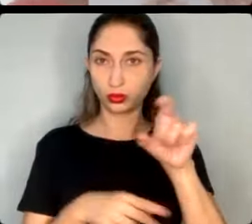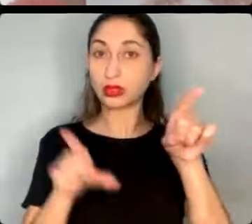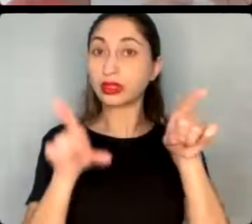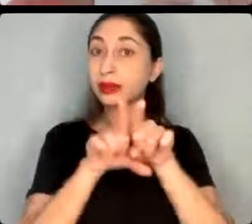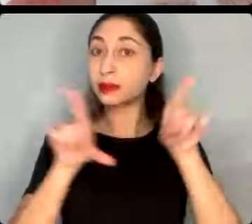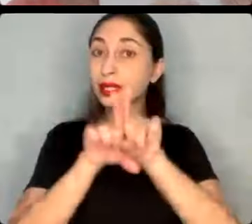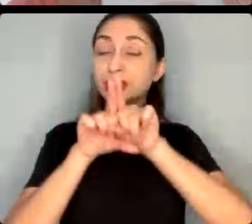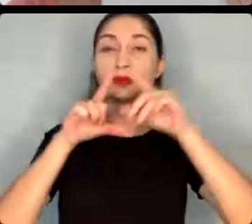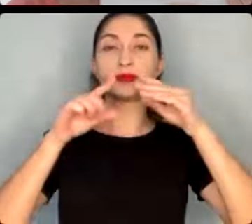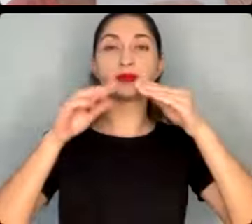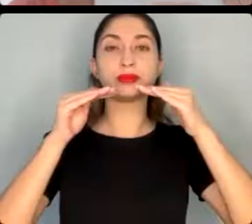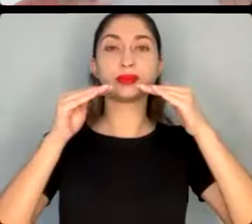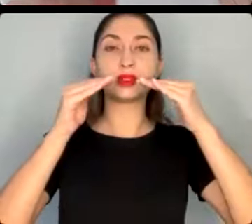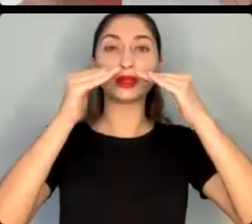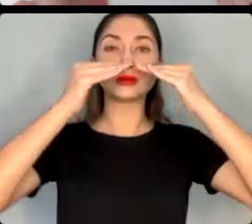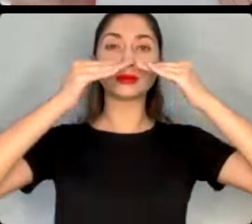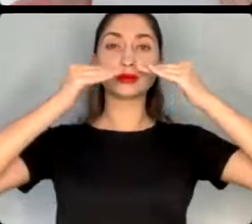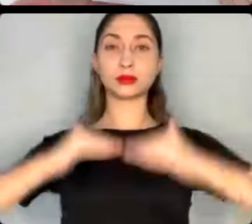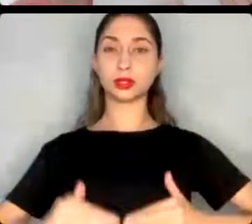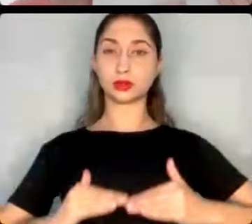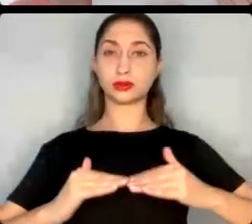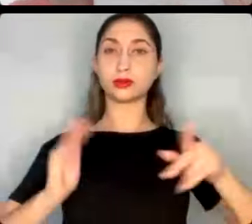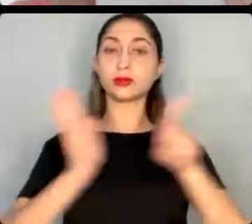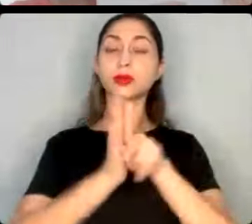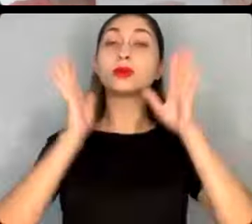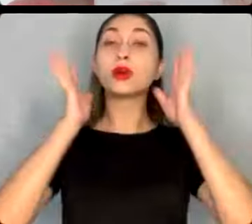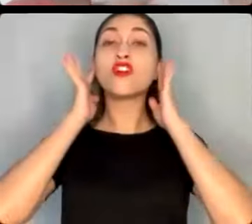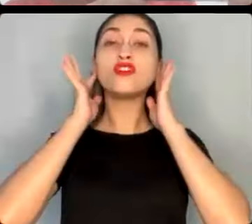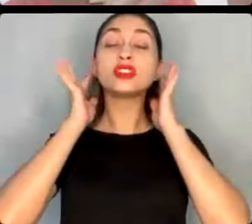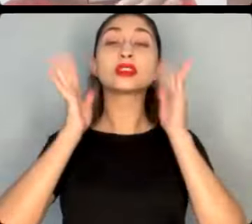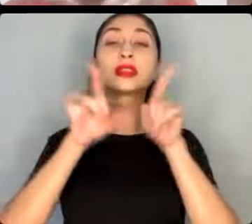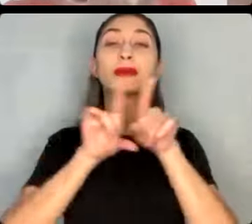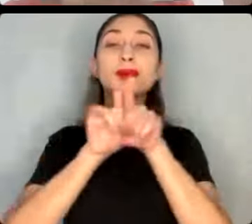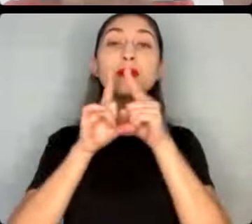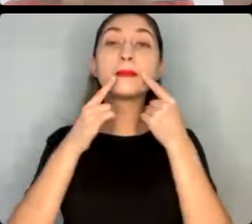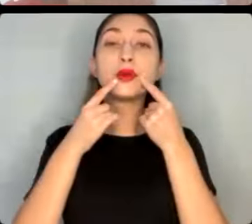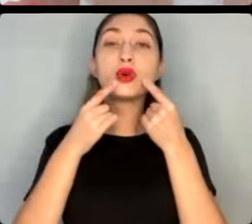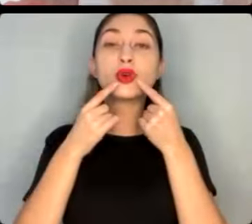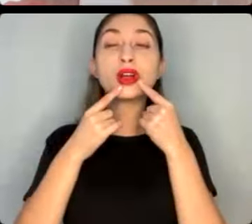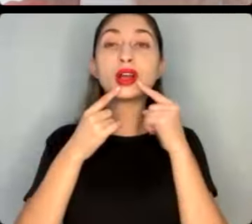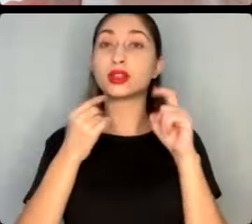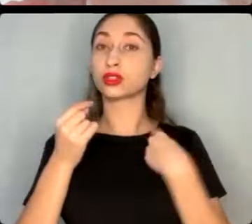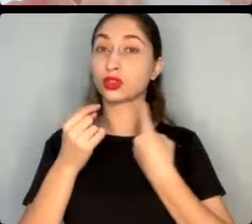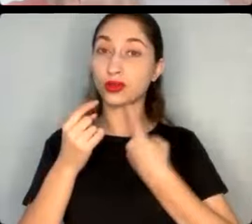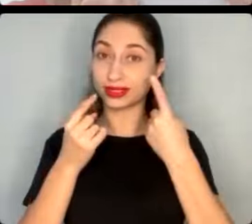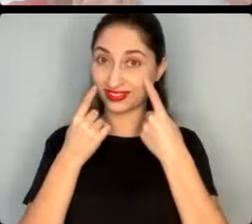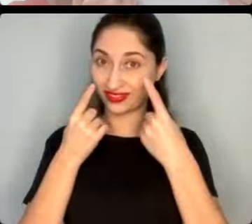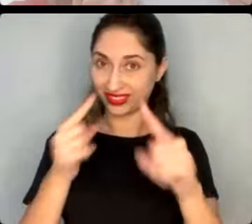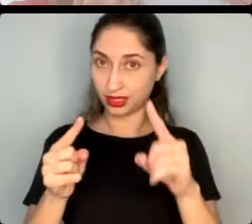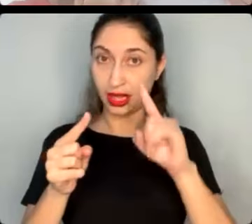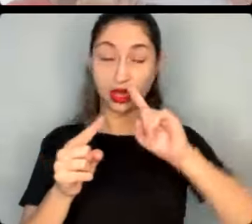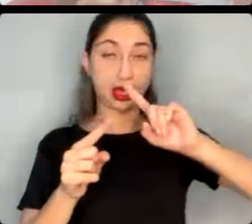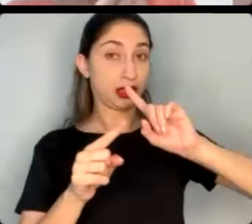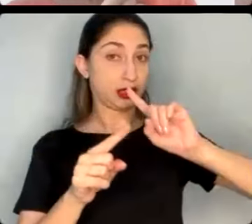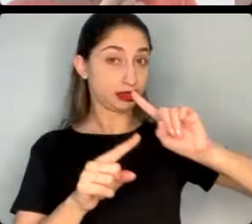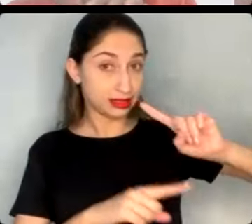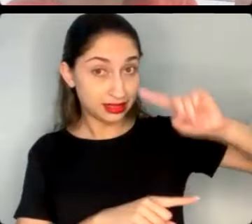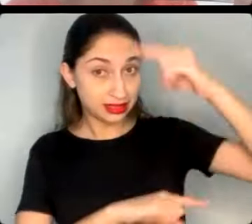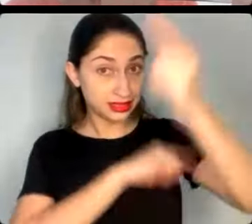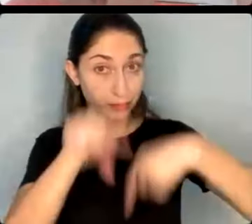do osso esfenoide, que é os ouvidos e a cavidade bucal. E depois você vai recortar os olhos